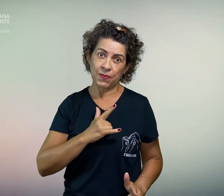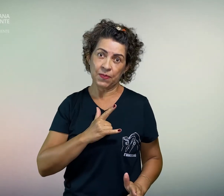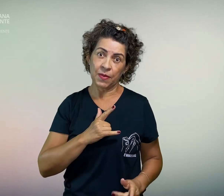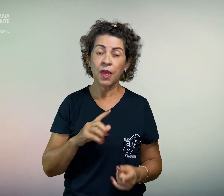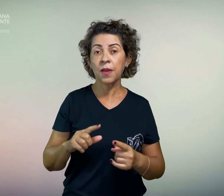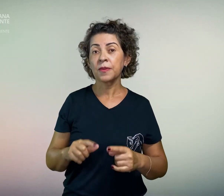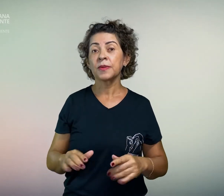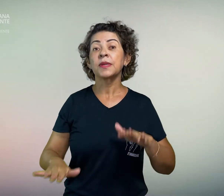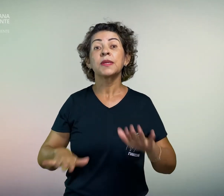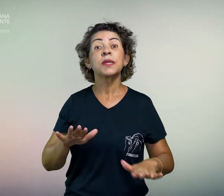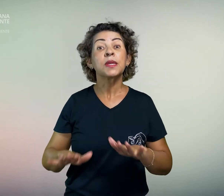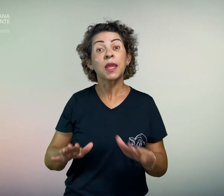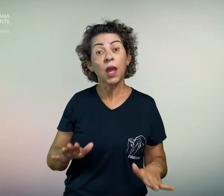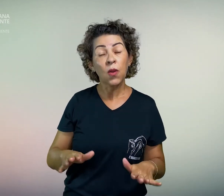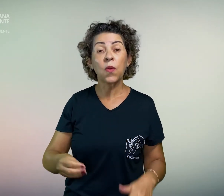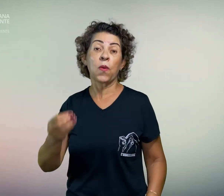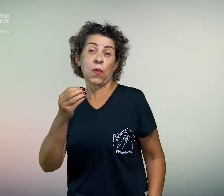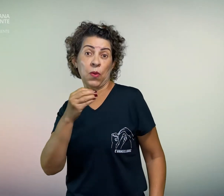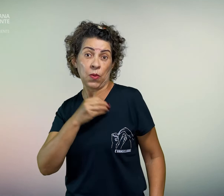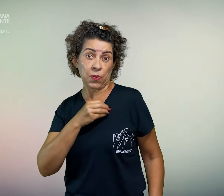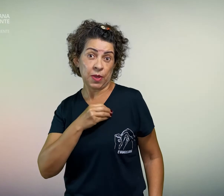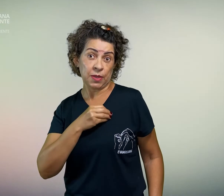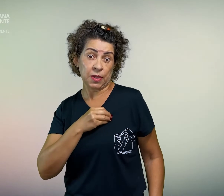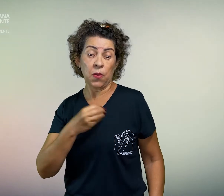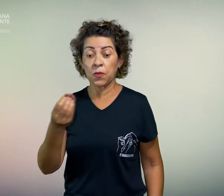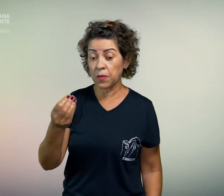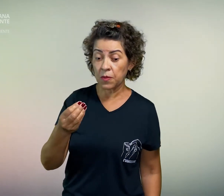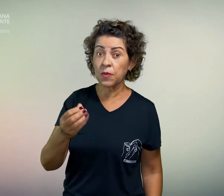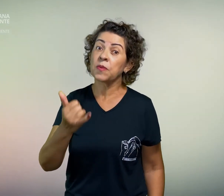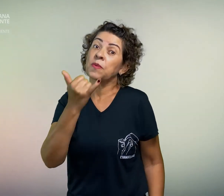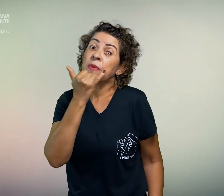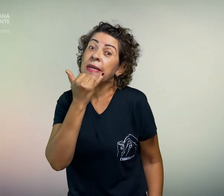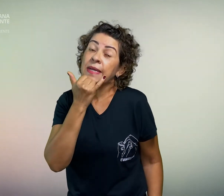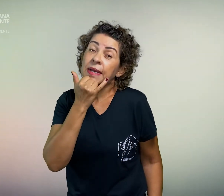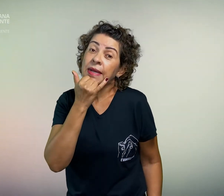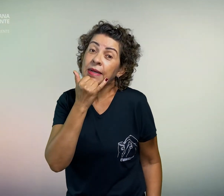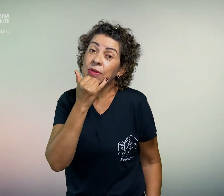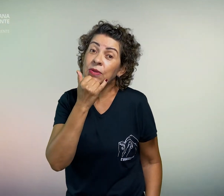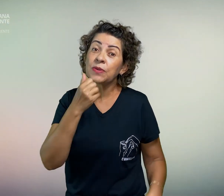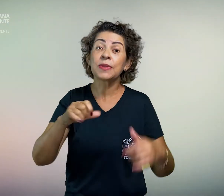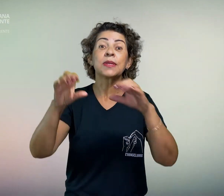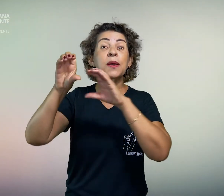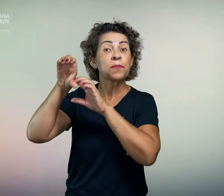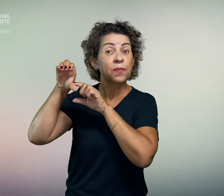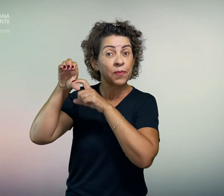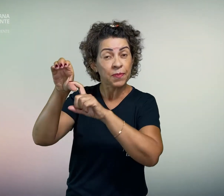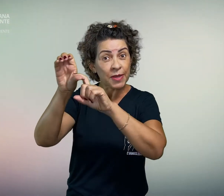Entretanto, o perdão dos nossos pecados envolve arrependimento e